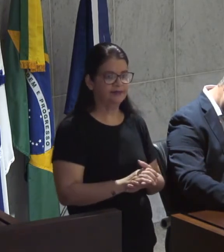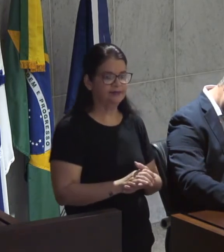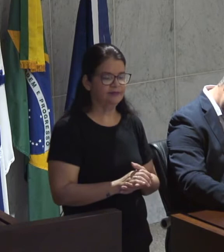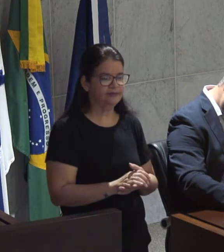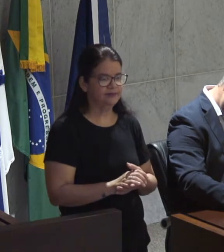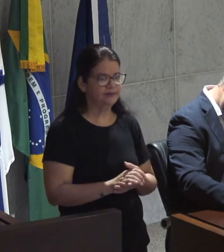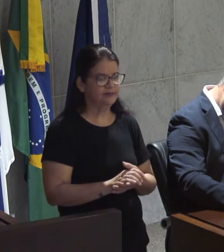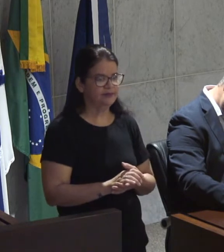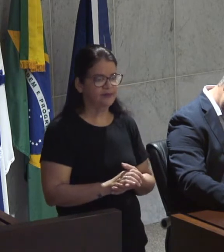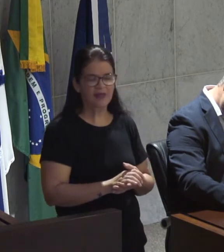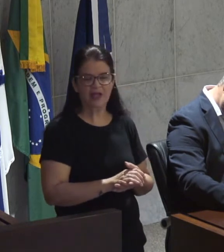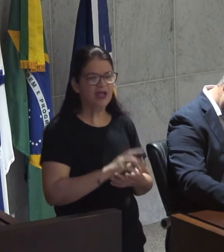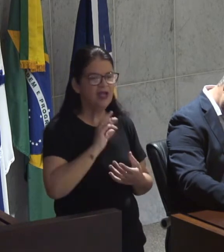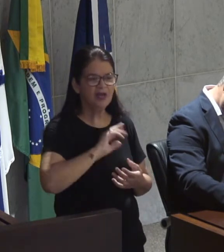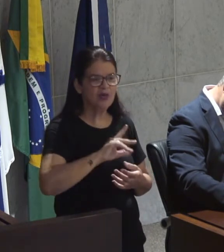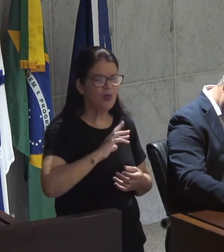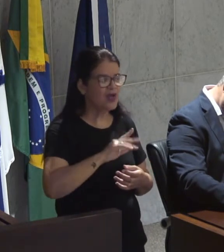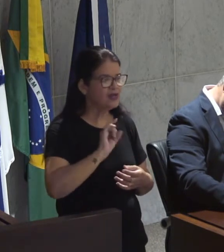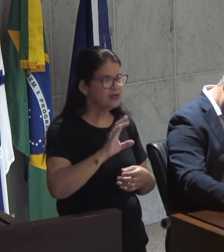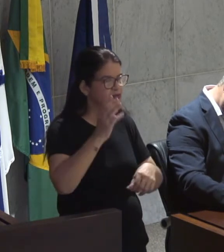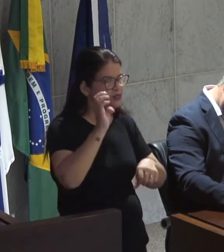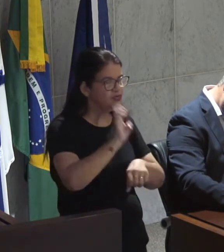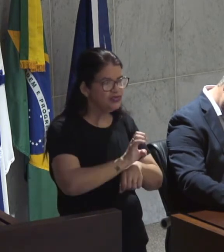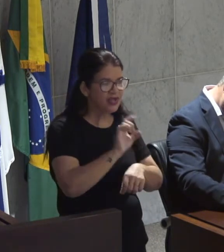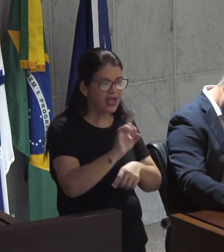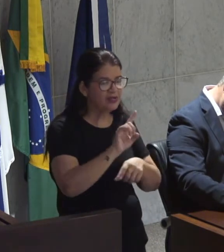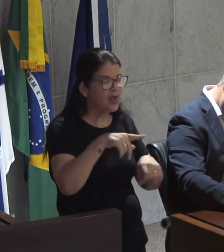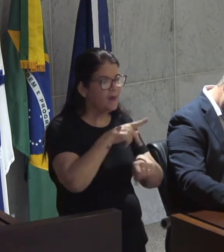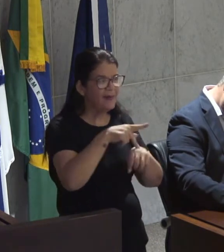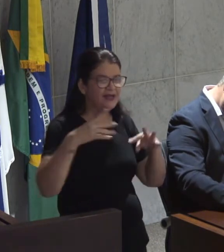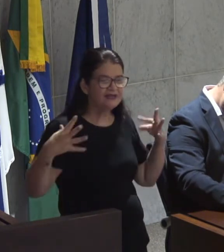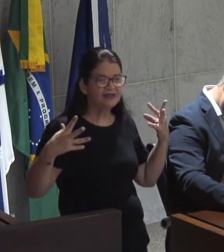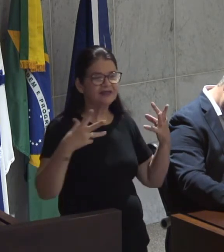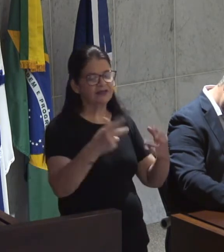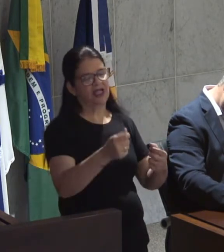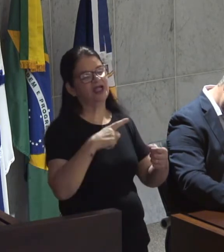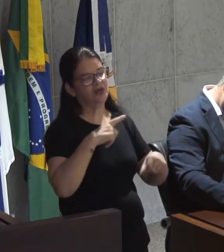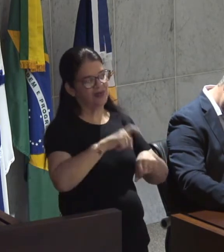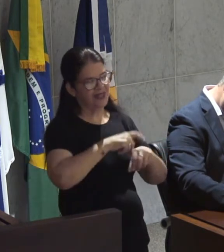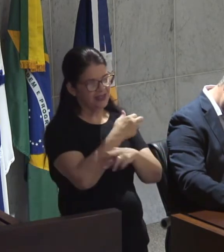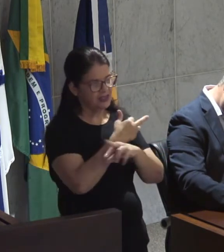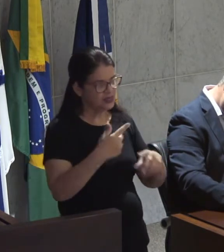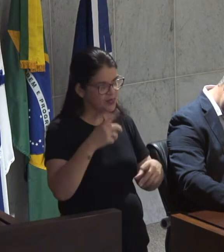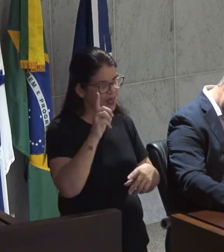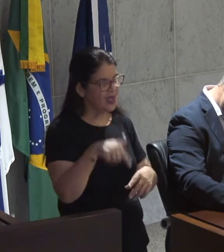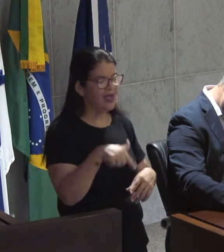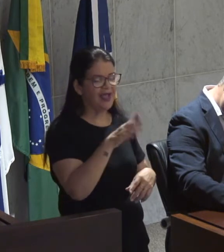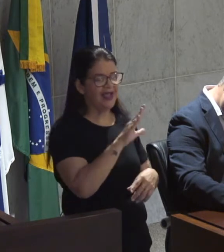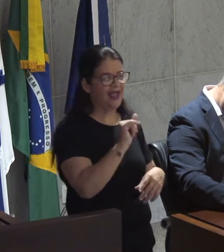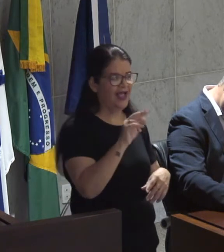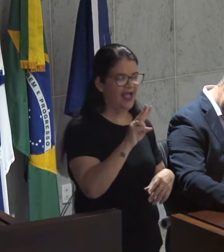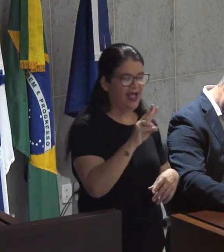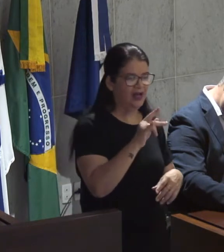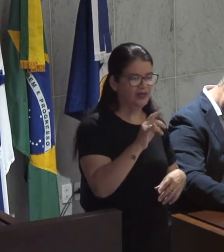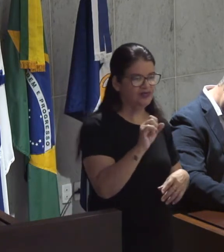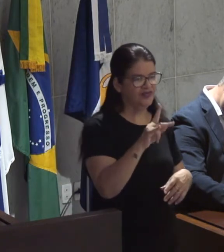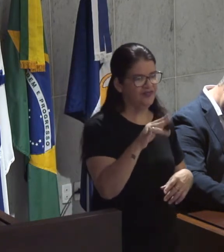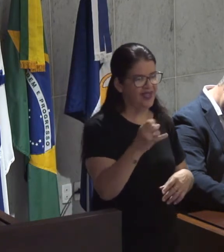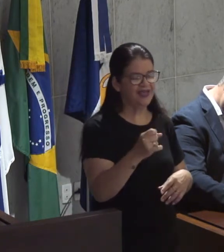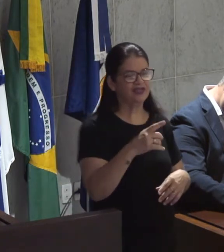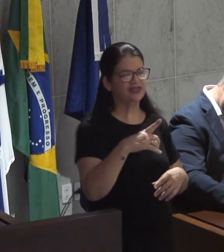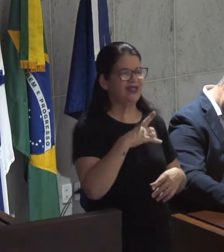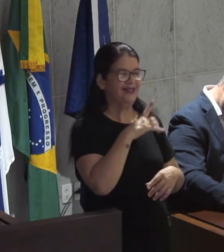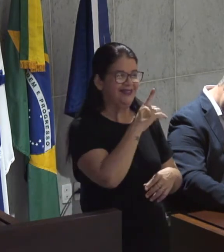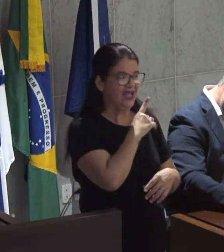E não é só nosso estado, é o país inteiro que está nessa situação, o Carlos Veras, deputados aqui